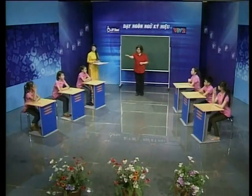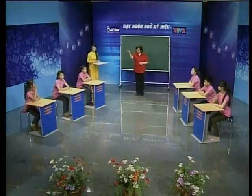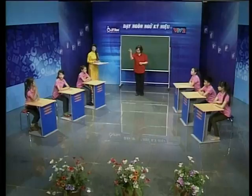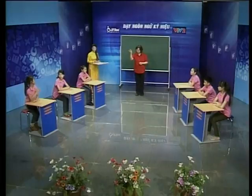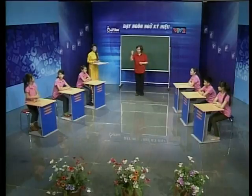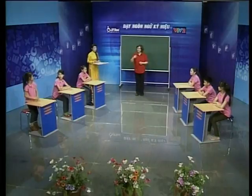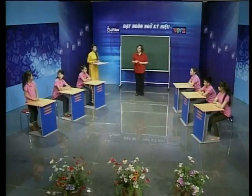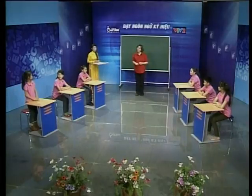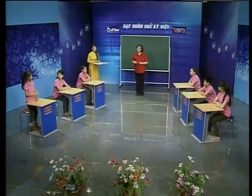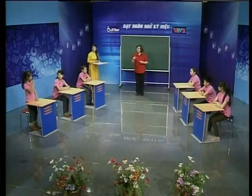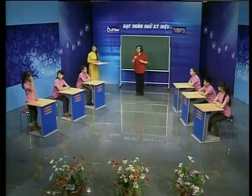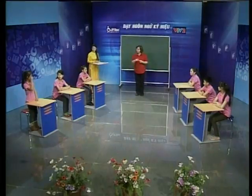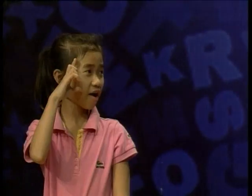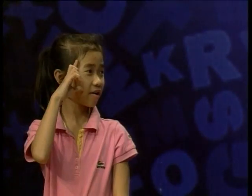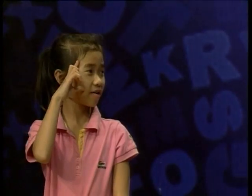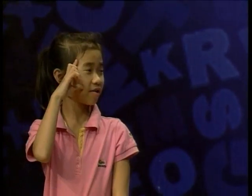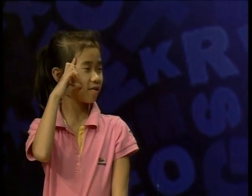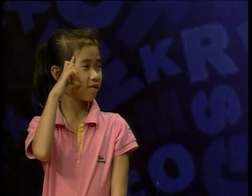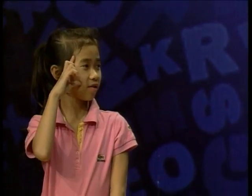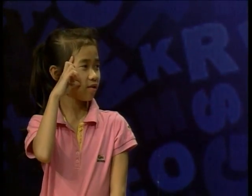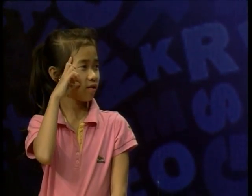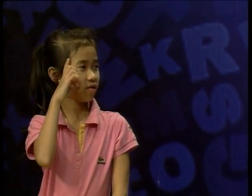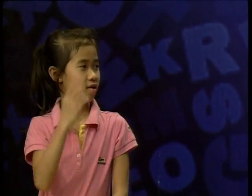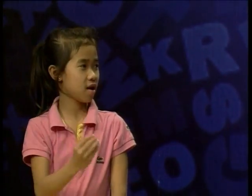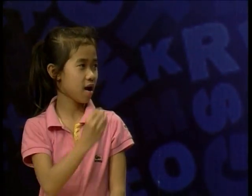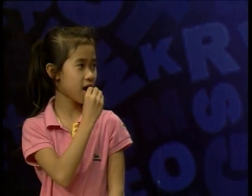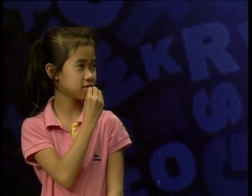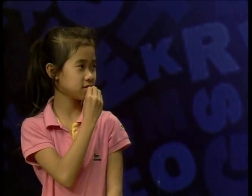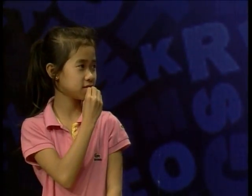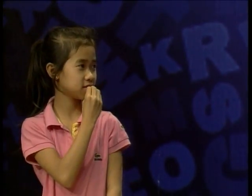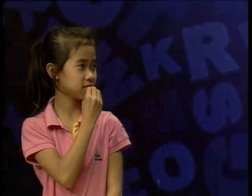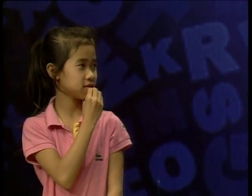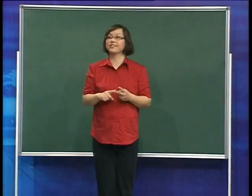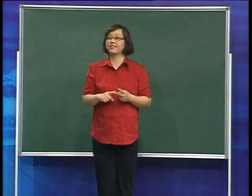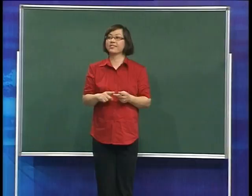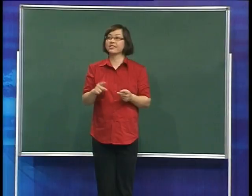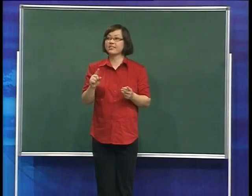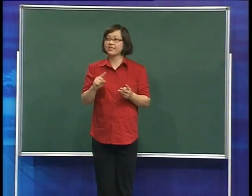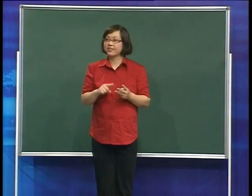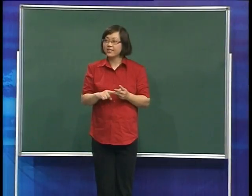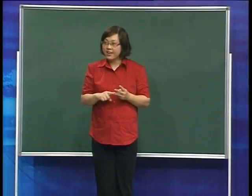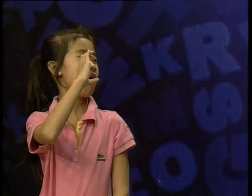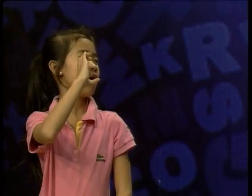Tiếp theo là gì Thức Ăn Uống